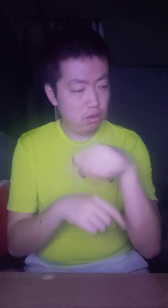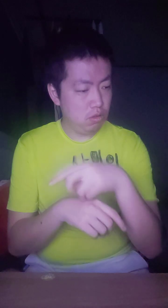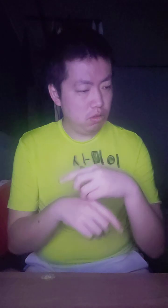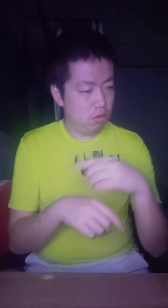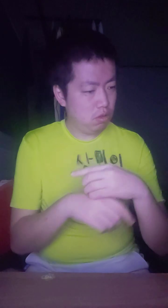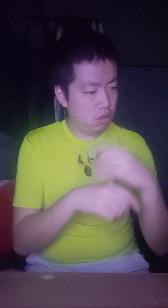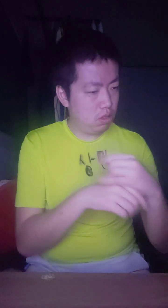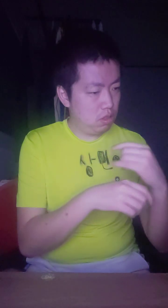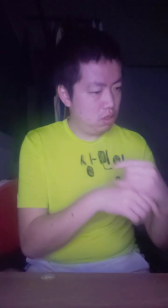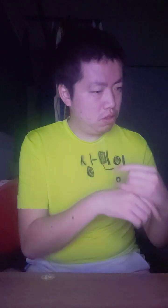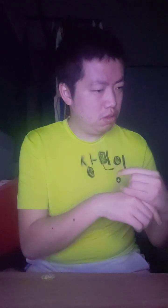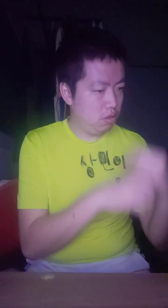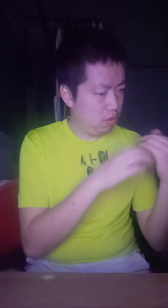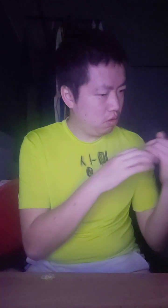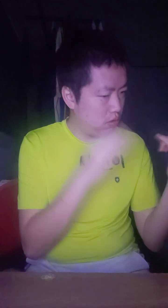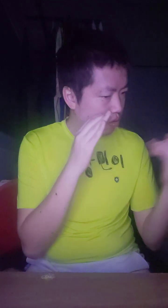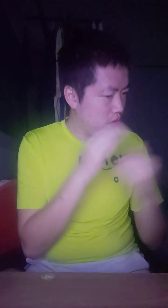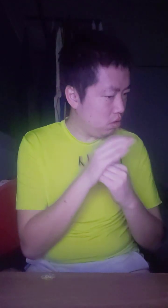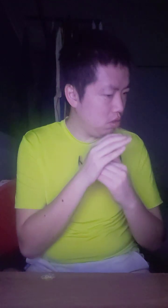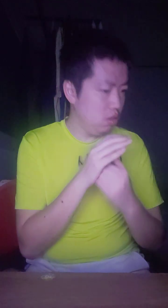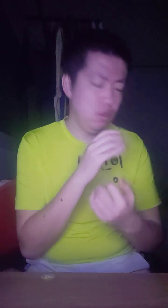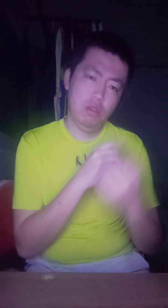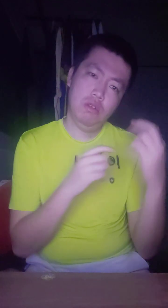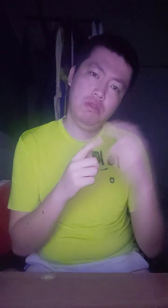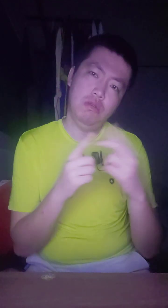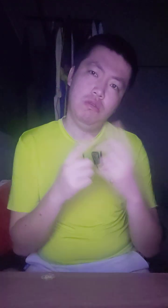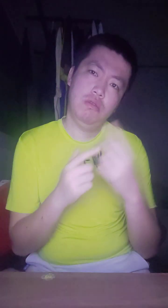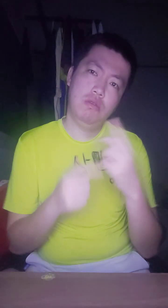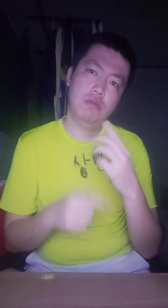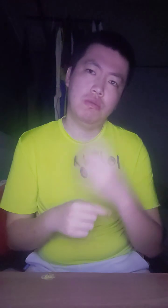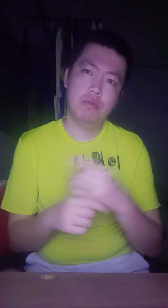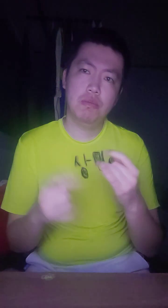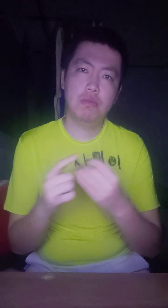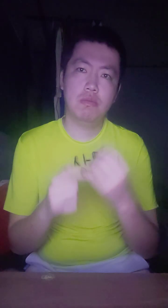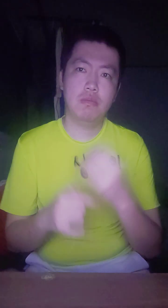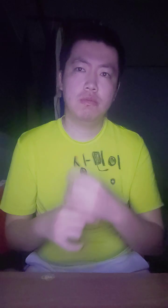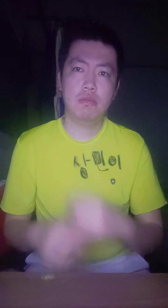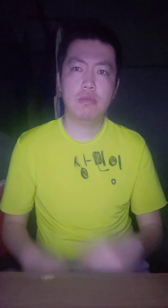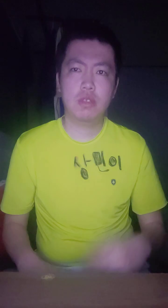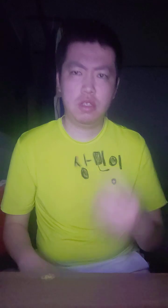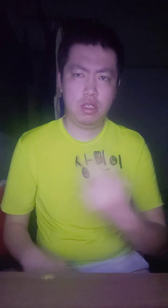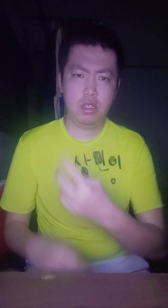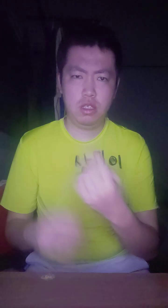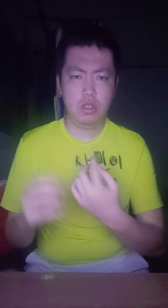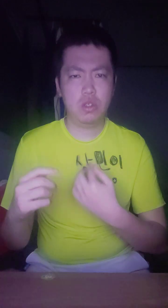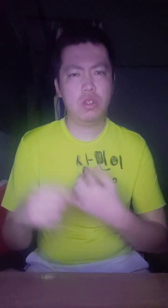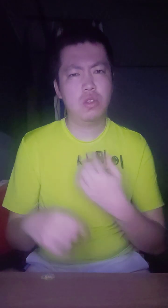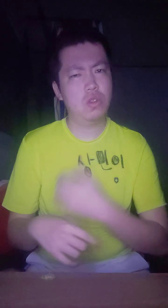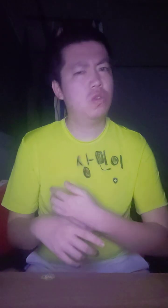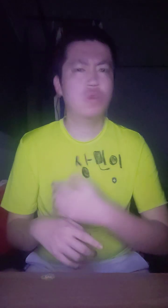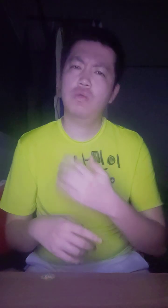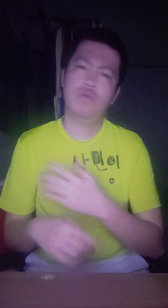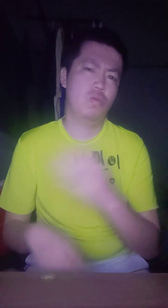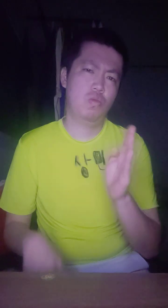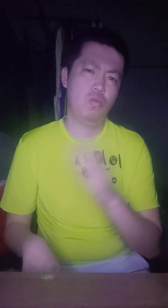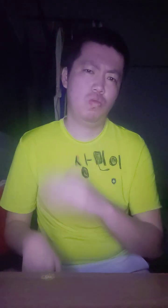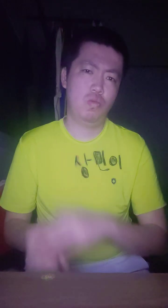점검해갖고 환경 점검 규정에 300분 이상만 점검하고 있습니다. A양의 상태는 전혀 나아지지 않고 있지만 제대로